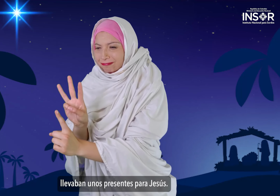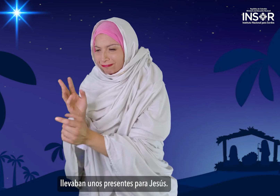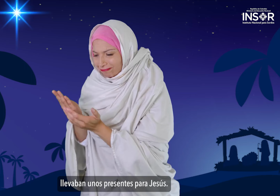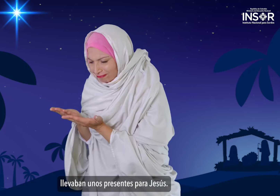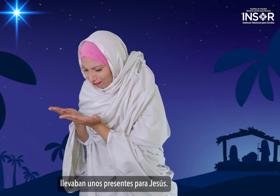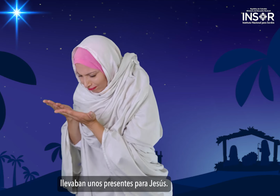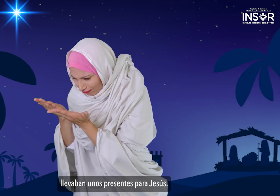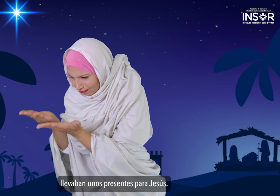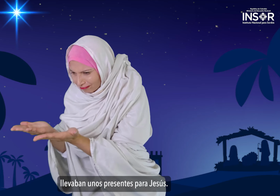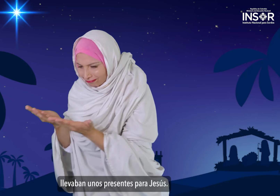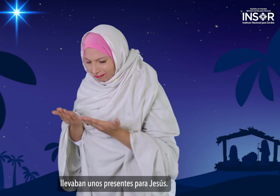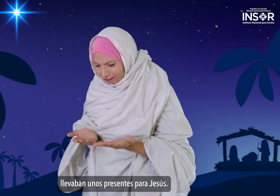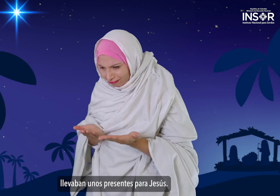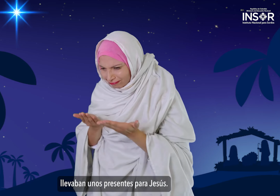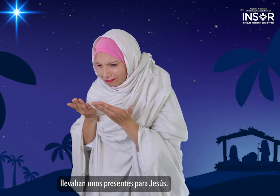unos presentes para Jesús.